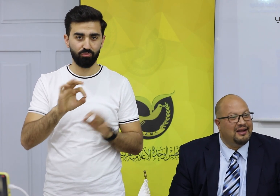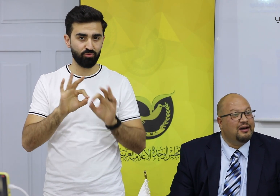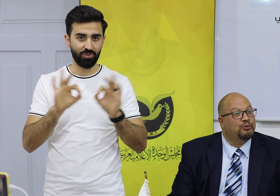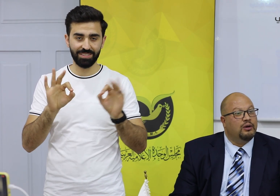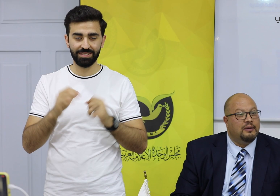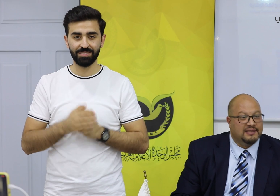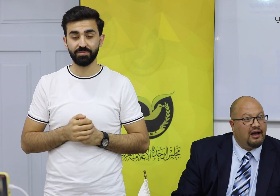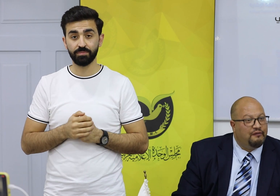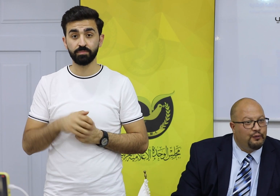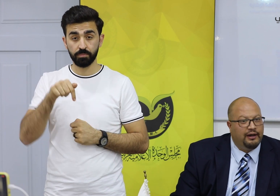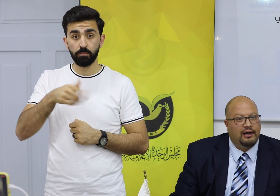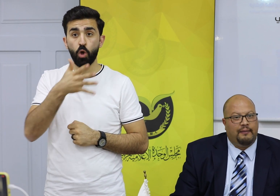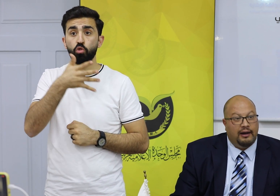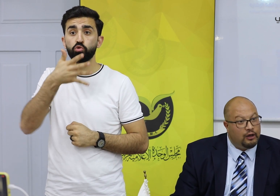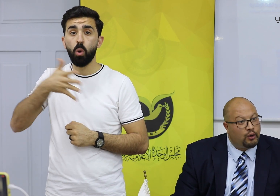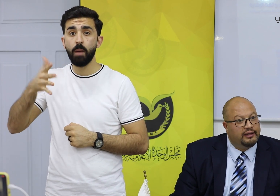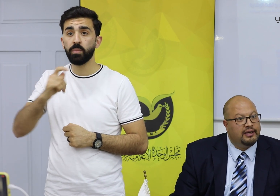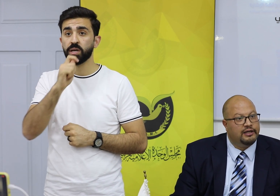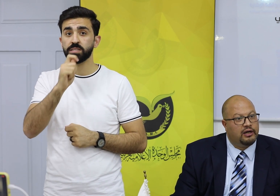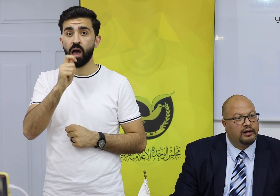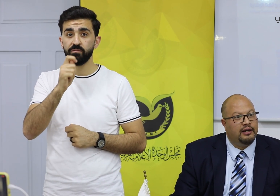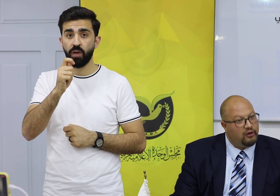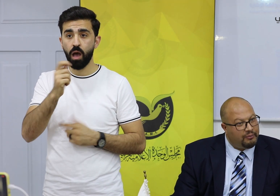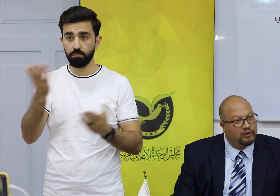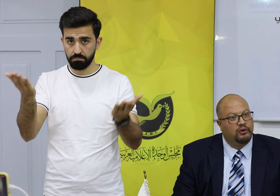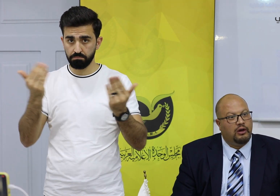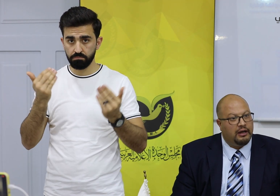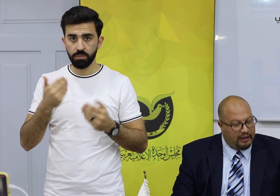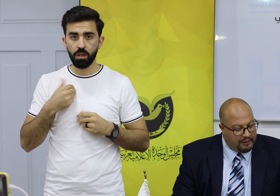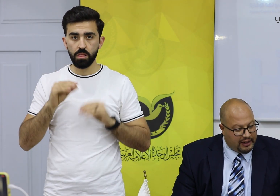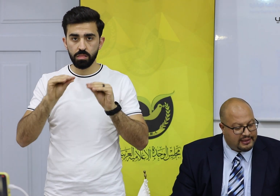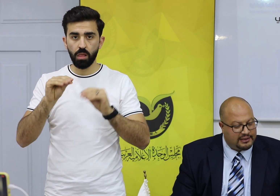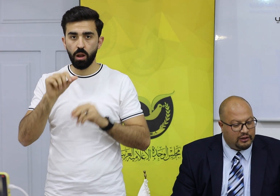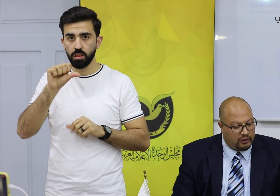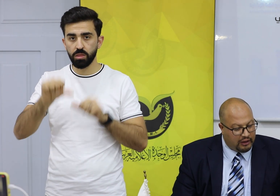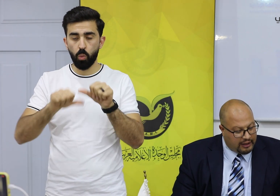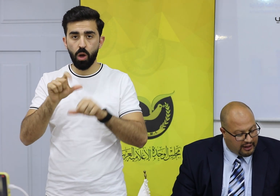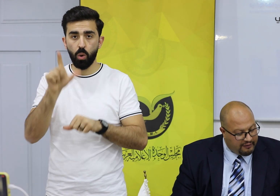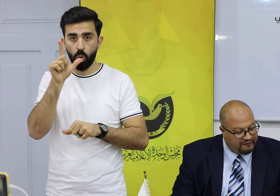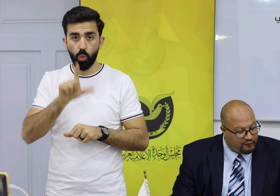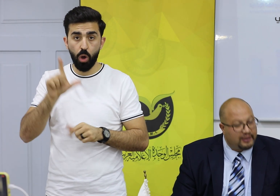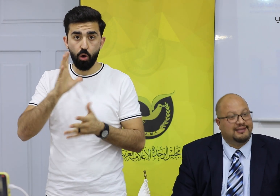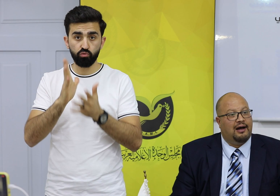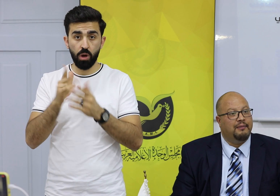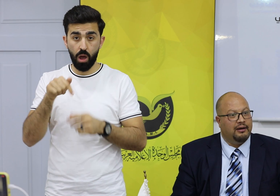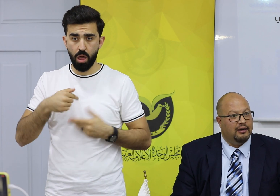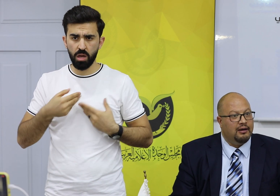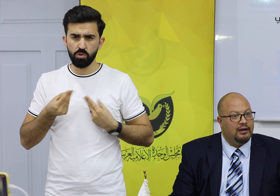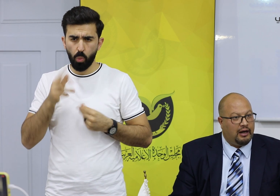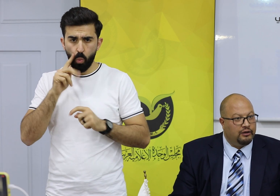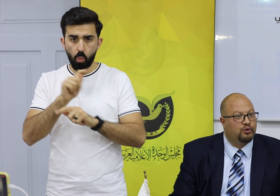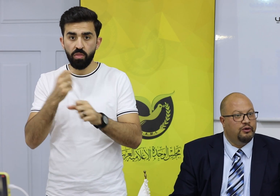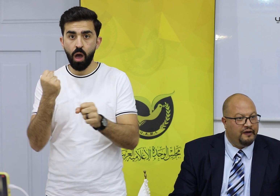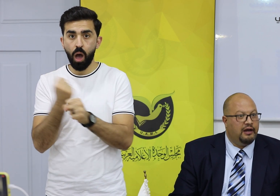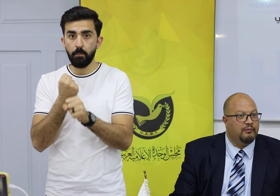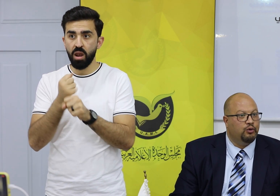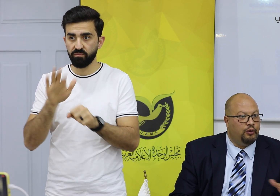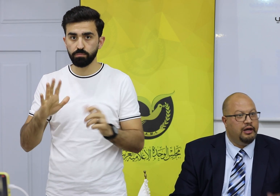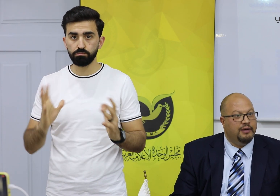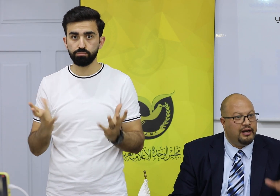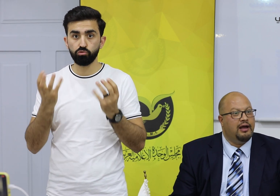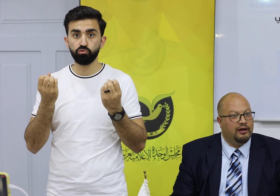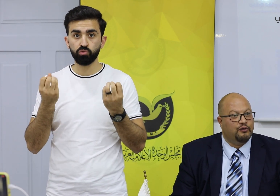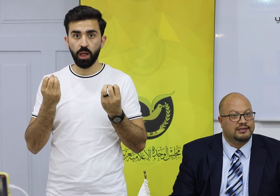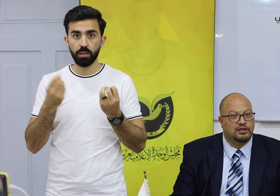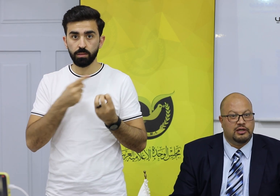فرح ندرب طلاب صحافة وإعلام على لغة الإشارة لأنه برضو إحنا بنحس إنه الآن في فرص عمل رح تكون في هذا الموضوع،